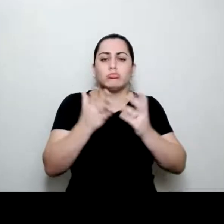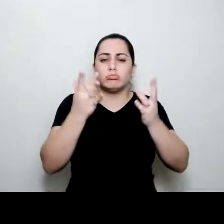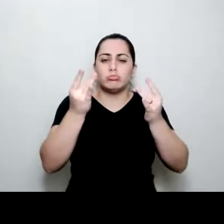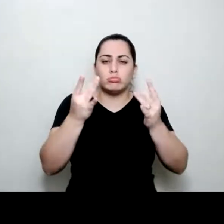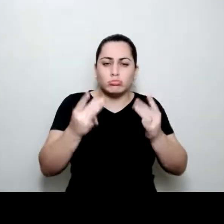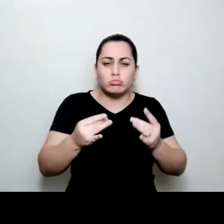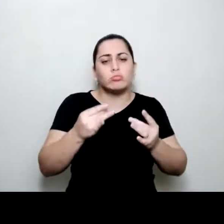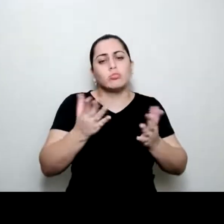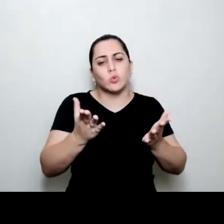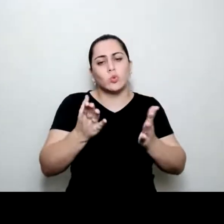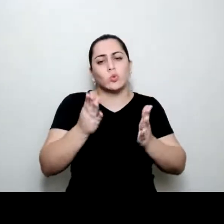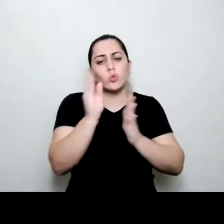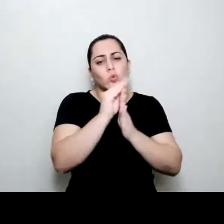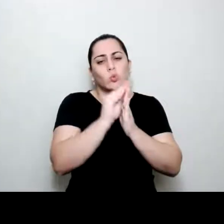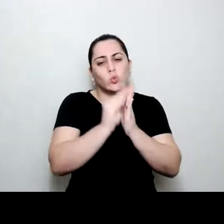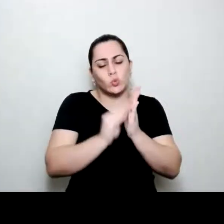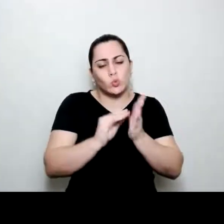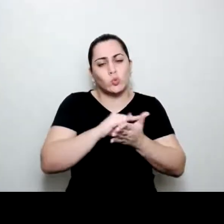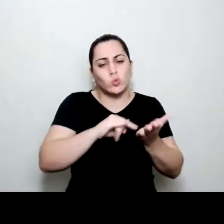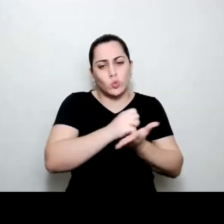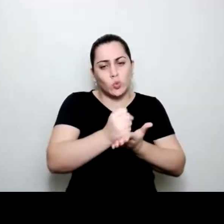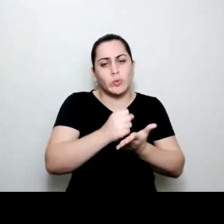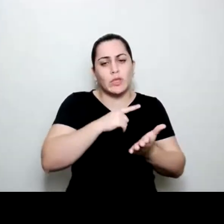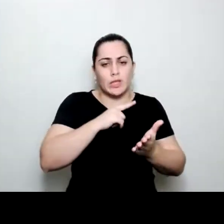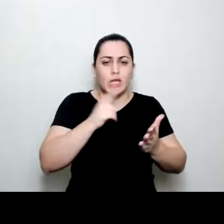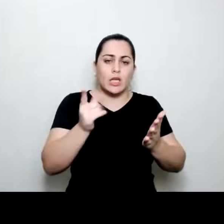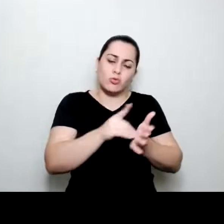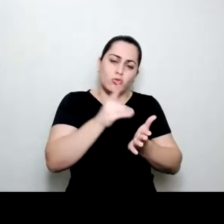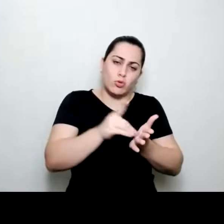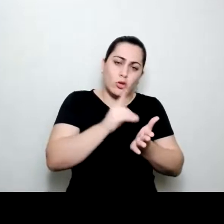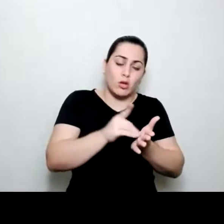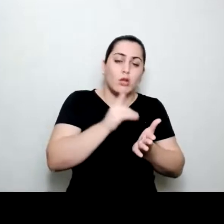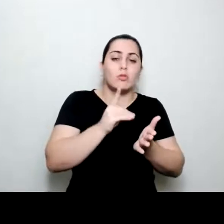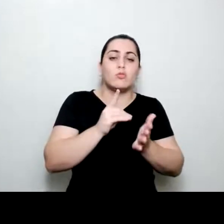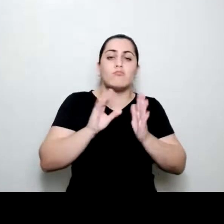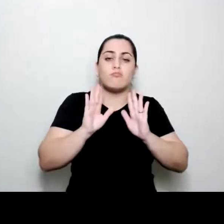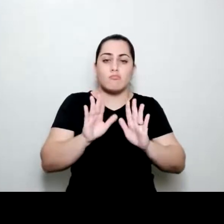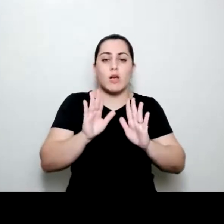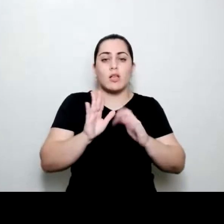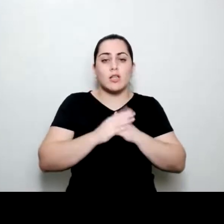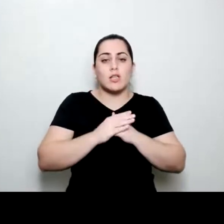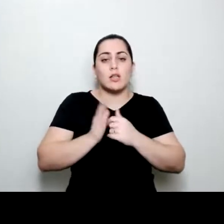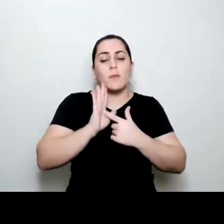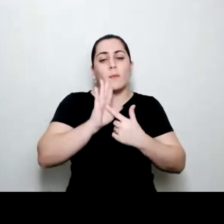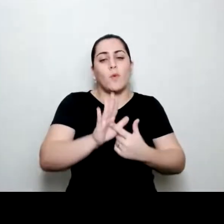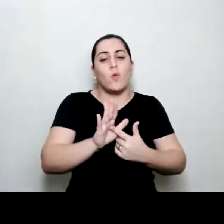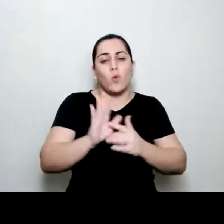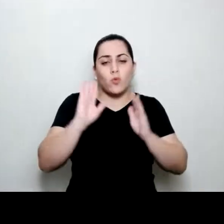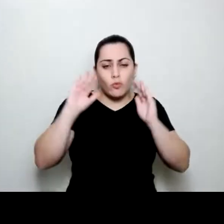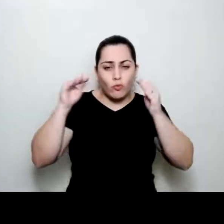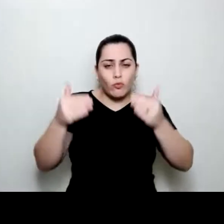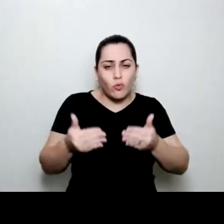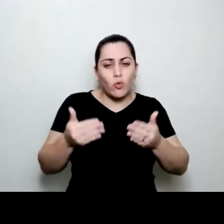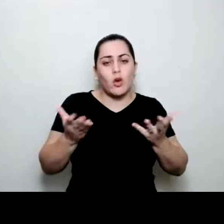descritivo e documental dessa ferramenta dos dicionários, mas ele traz para o centro